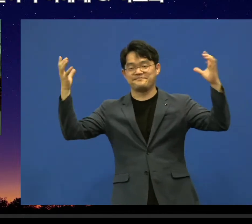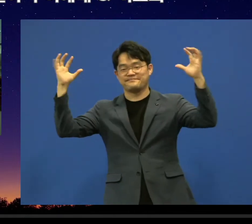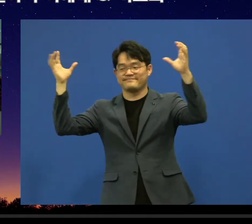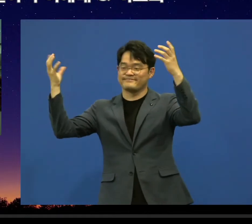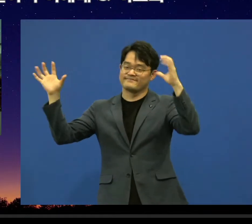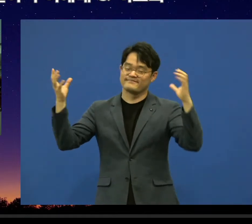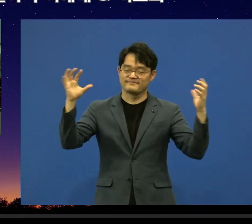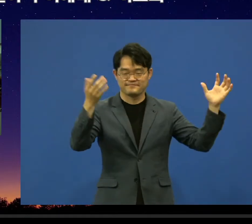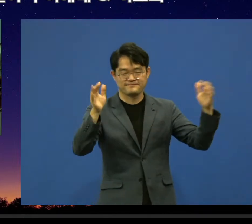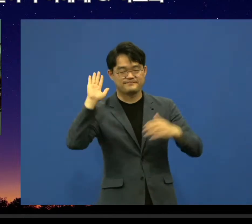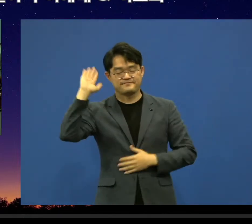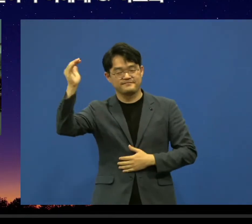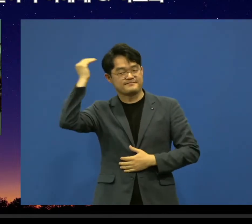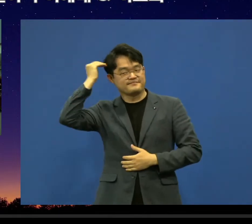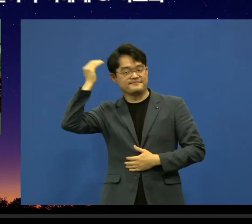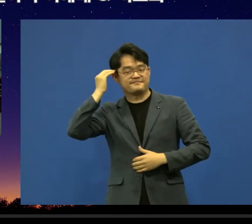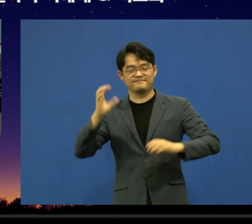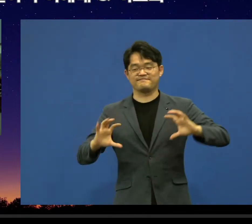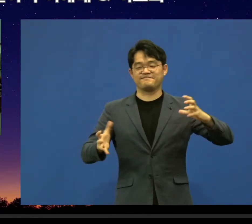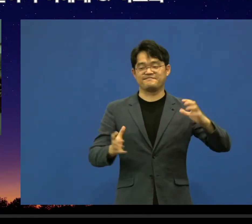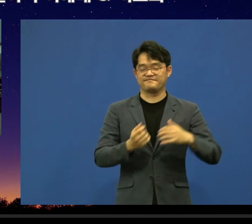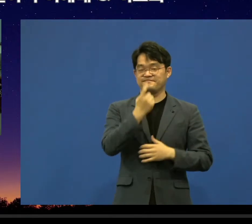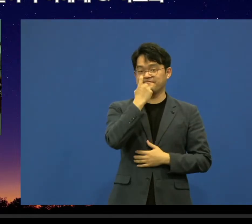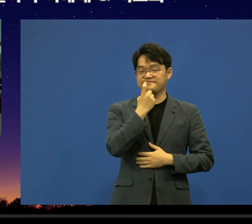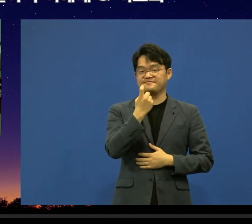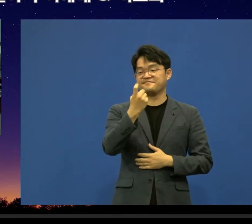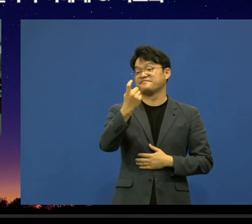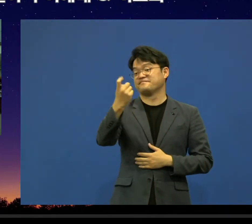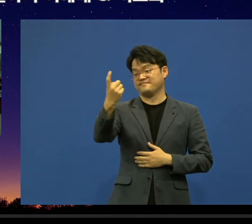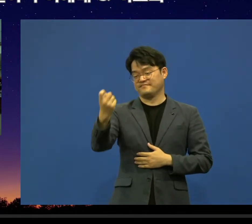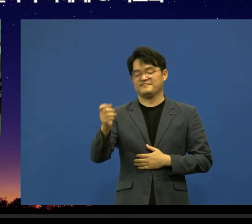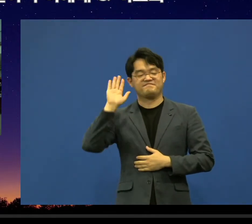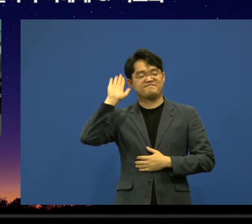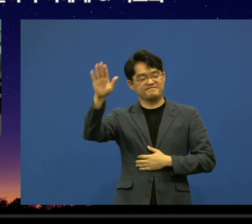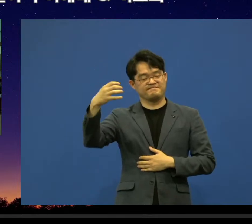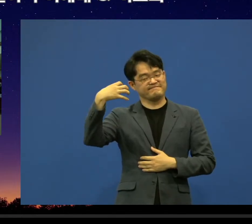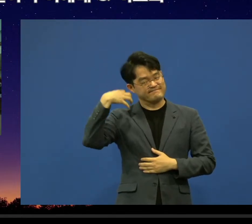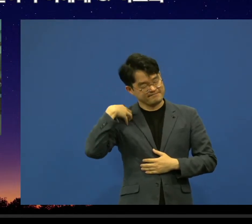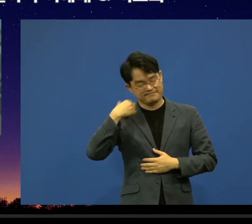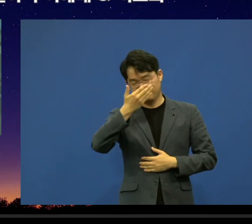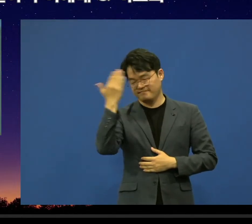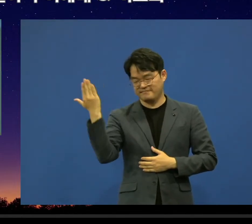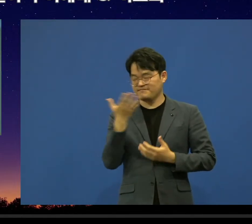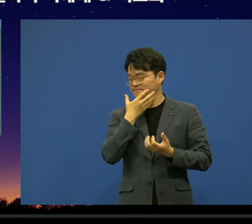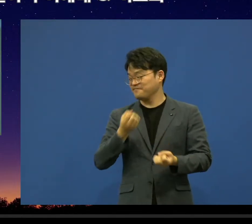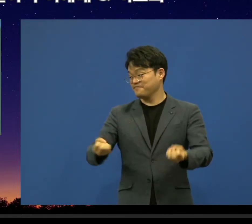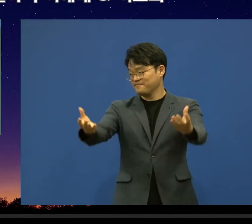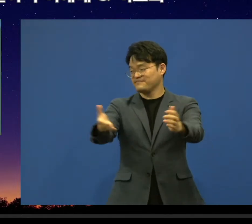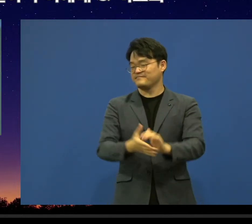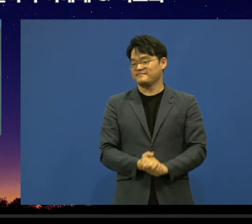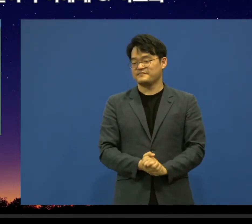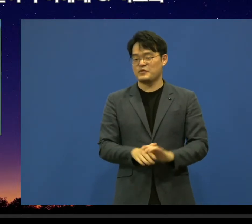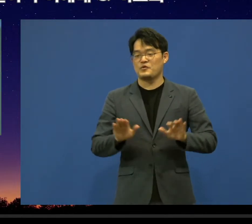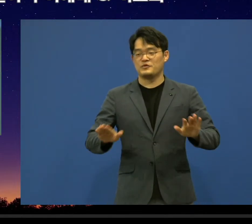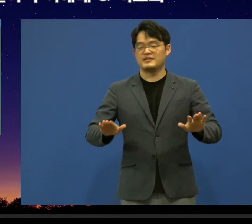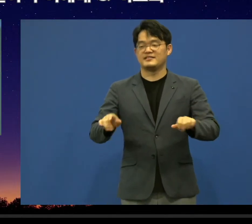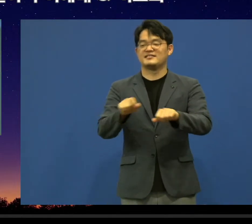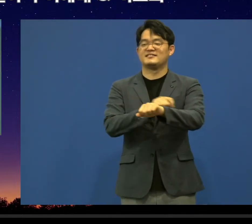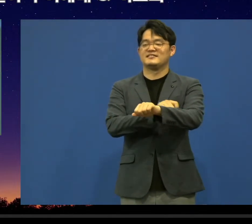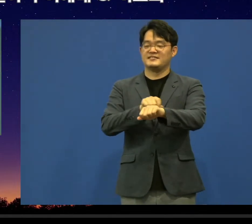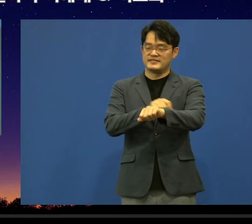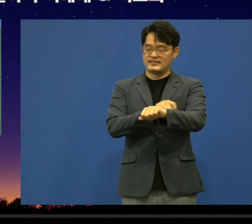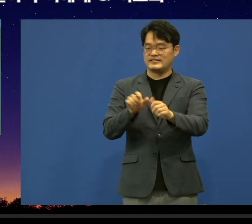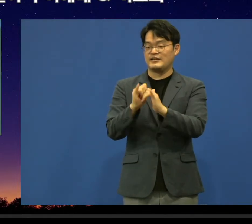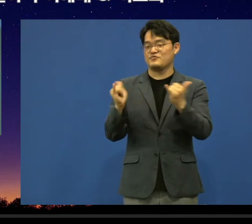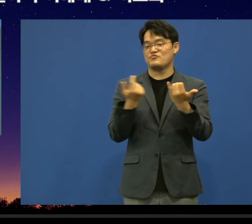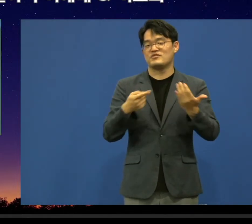앞으로 대한민국의 멋진 비전의 사람들 다 되기를 축복합니다. 네, 오늘은 특별히 특별한 사람들을